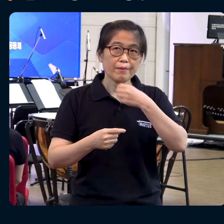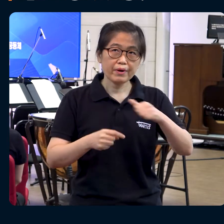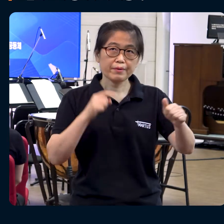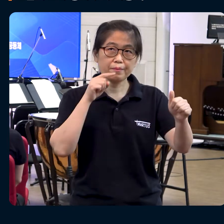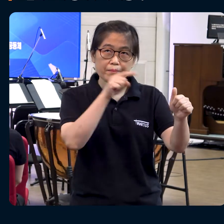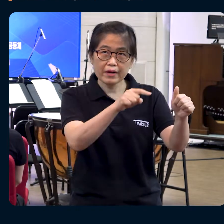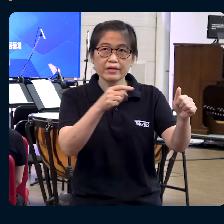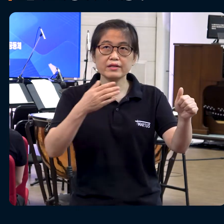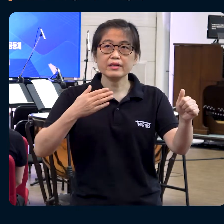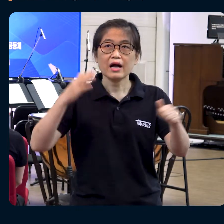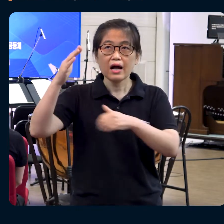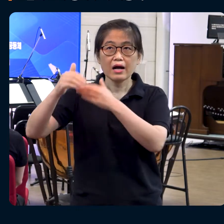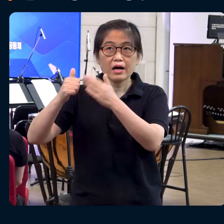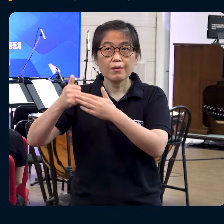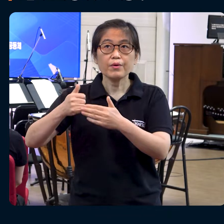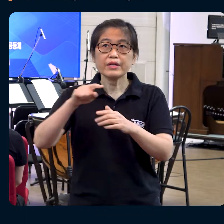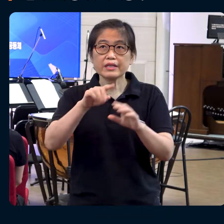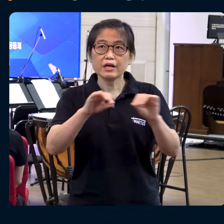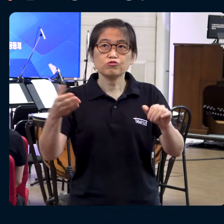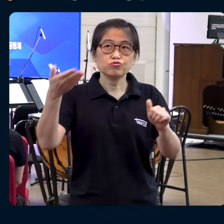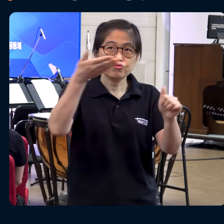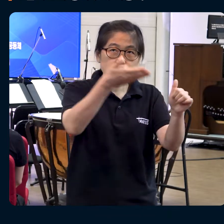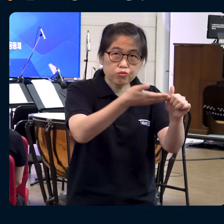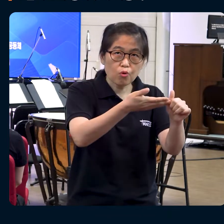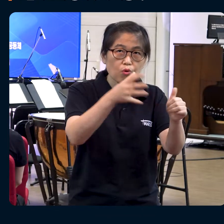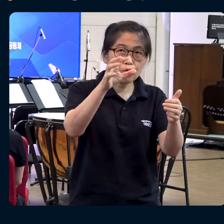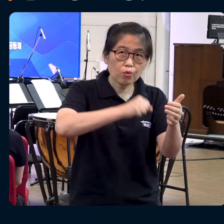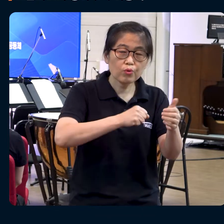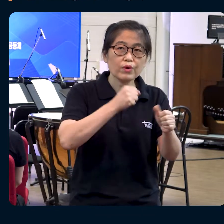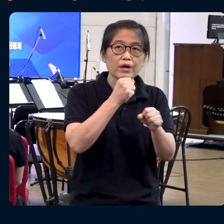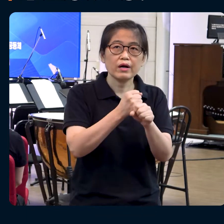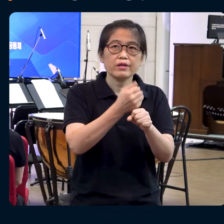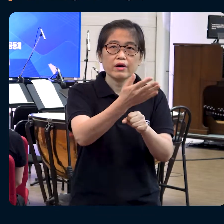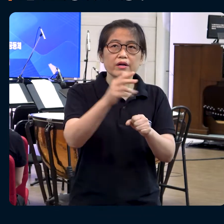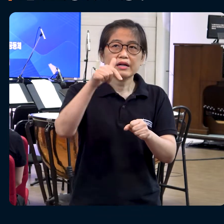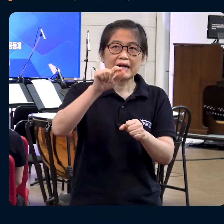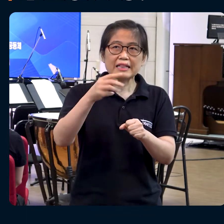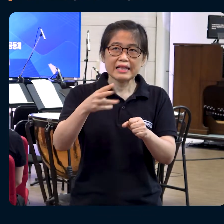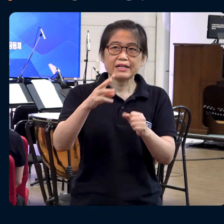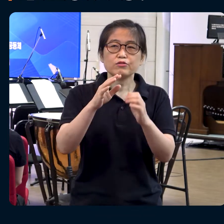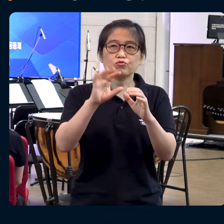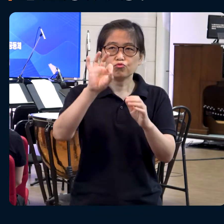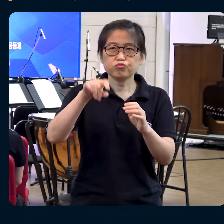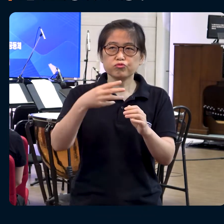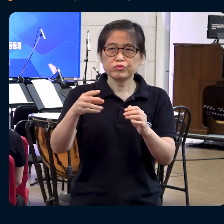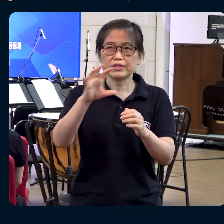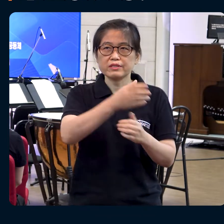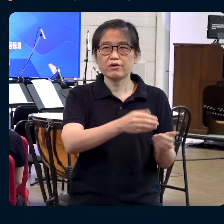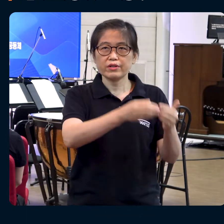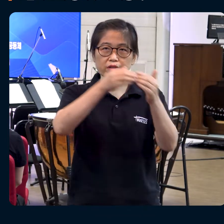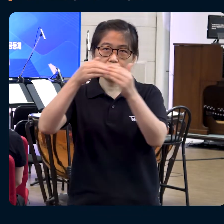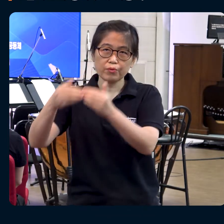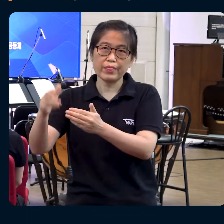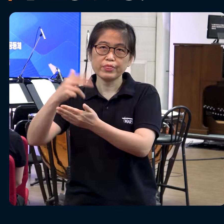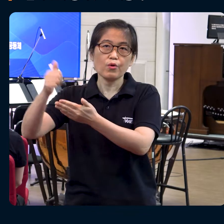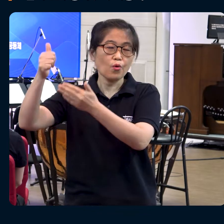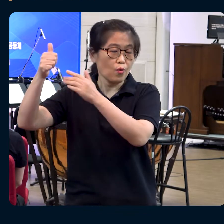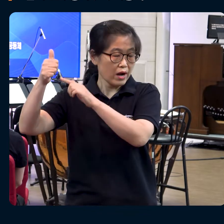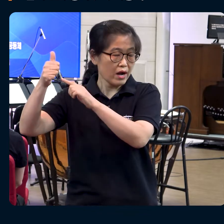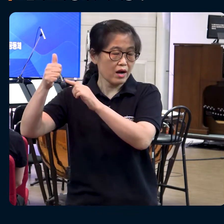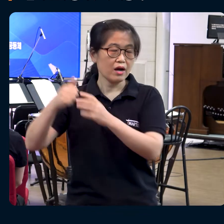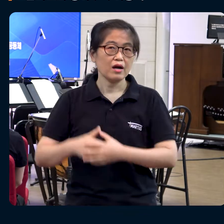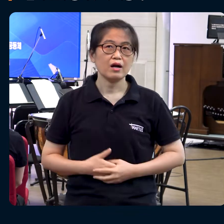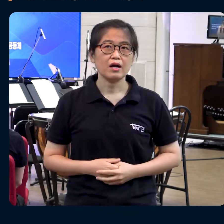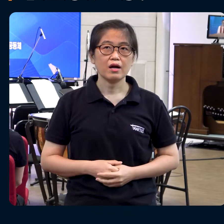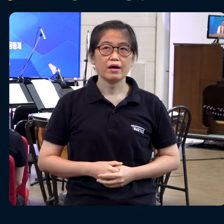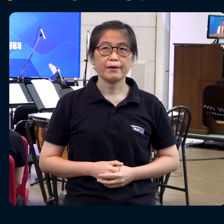그에게 이르시되 나는 이 땅을 내게 주어 소유를 삼게 하려고 너를 갈대인의 우르에서 이끌어낸